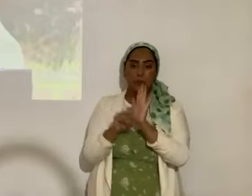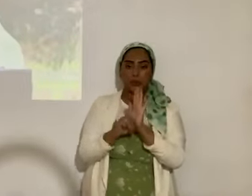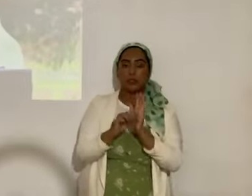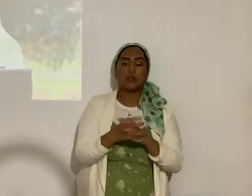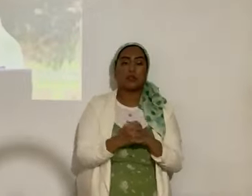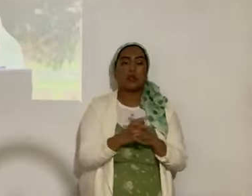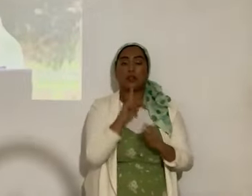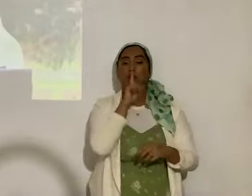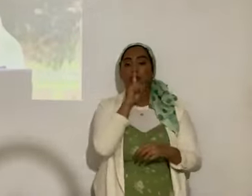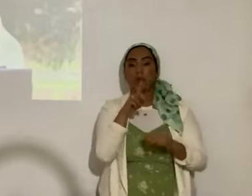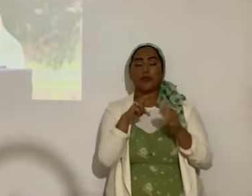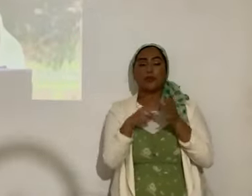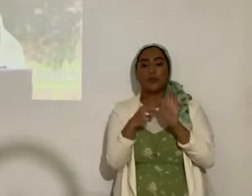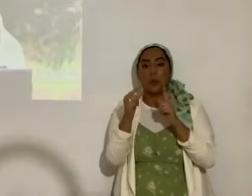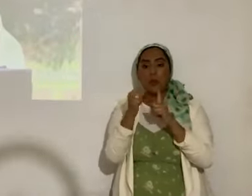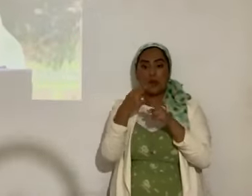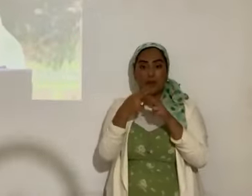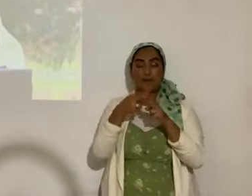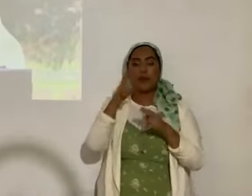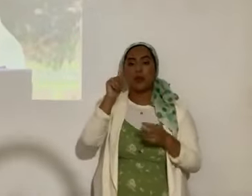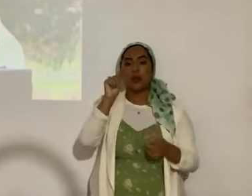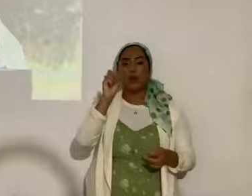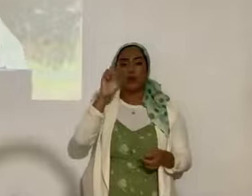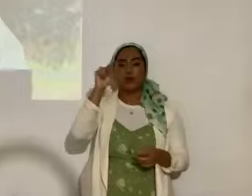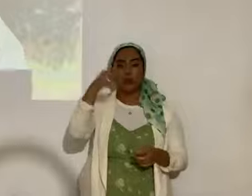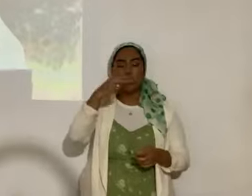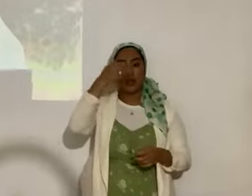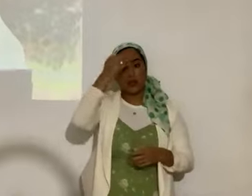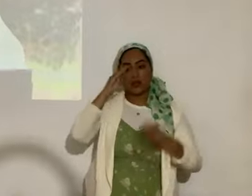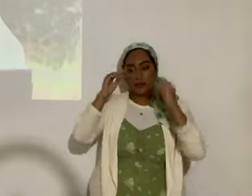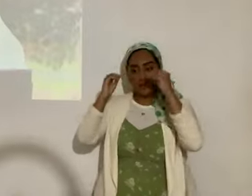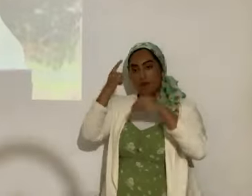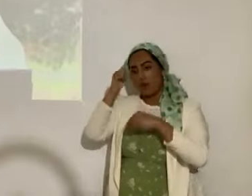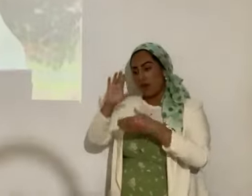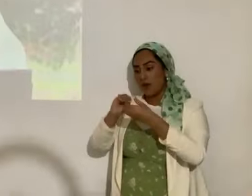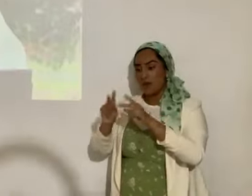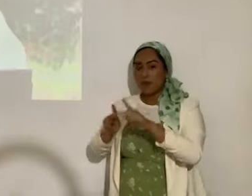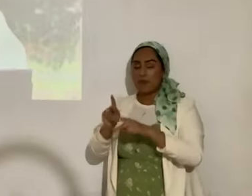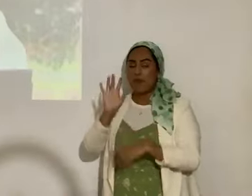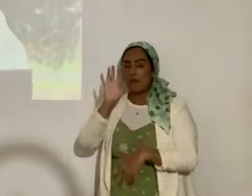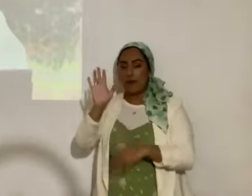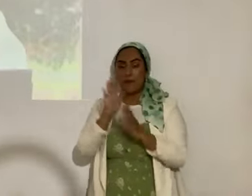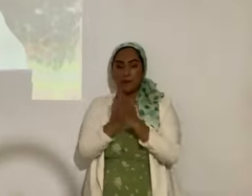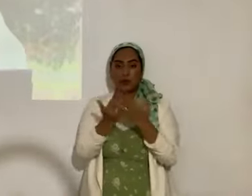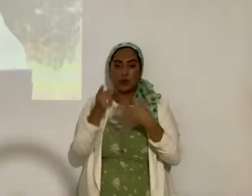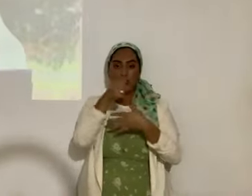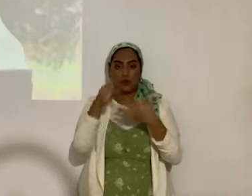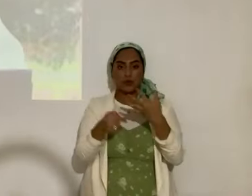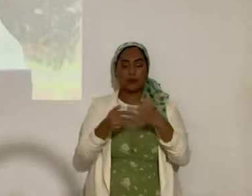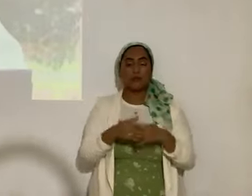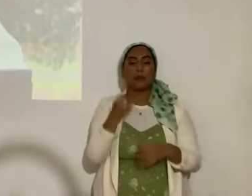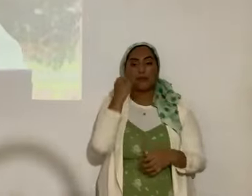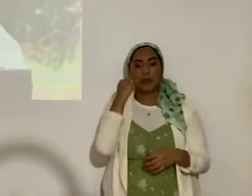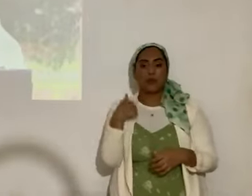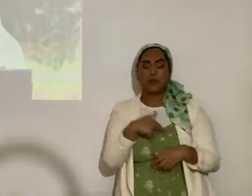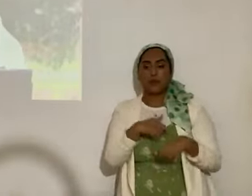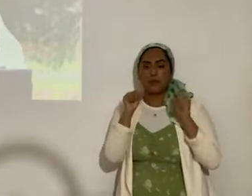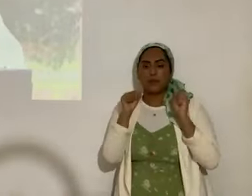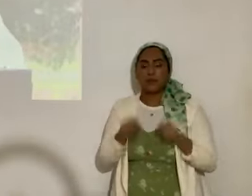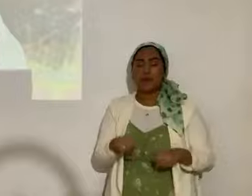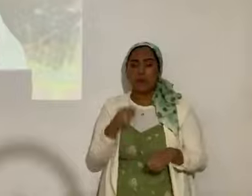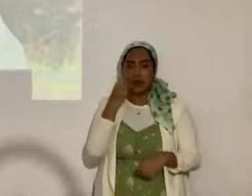así lo correcto es torá la instrucción del Elohim de Dios para su pueblo los cinco libros de Moisés si nosotros somos capaces